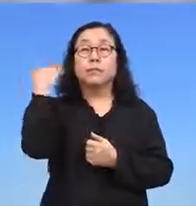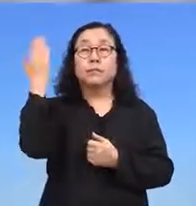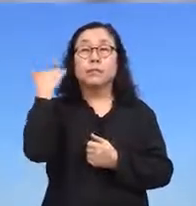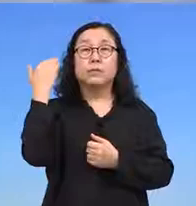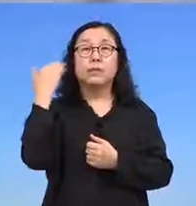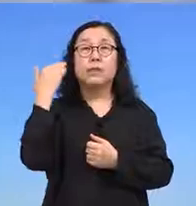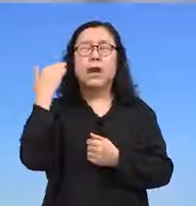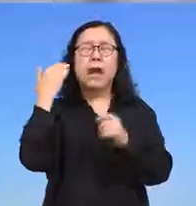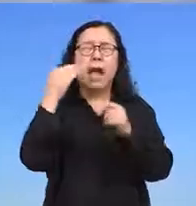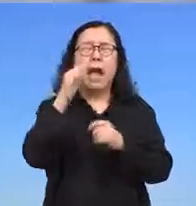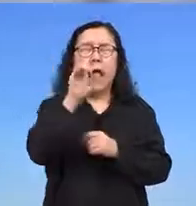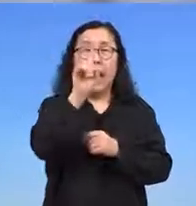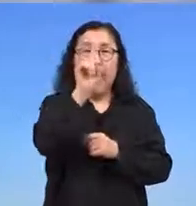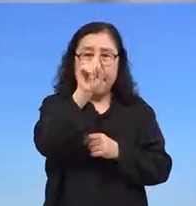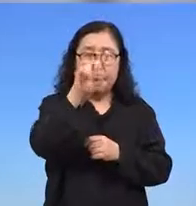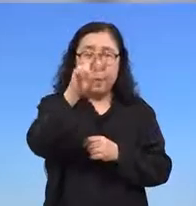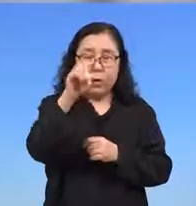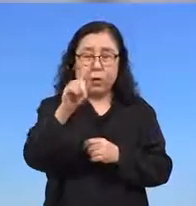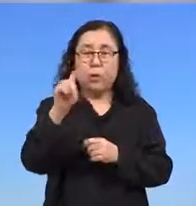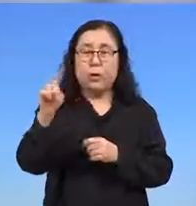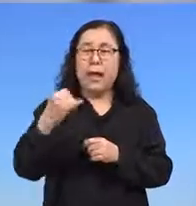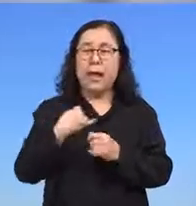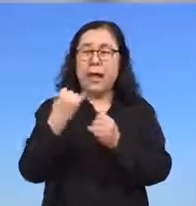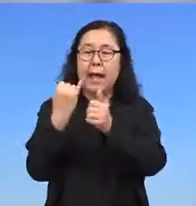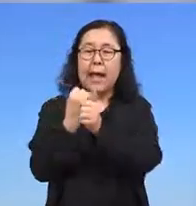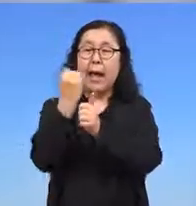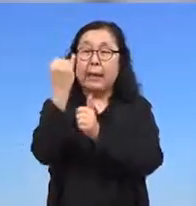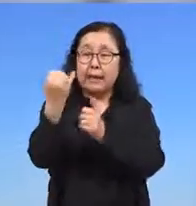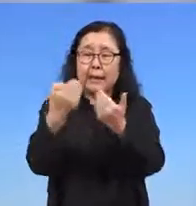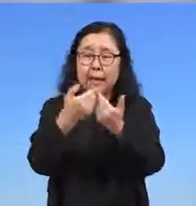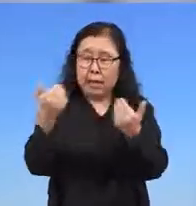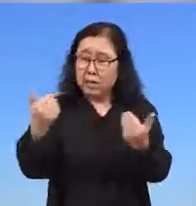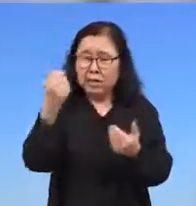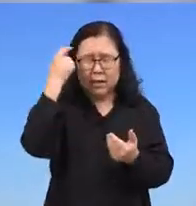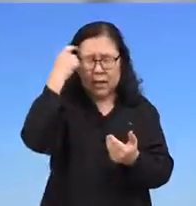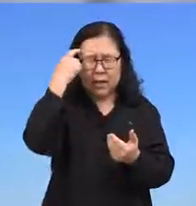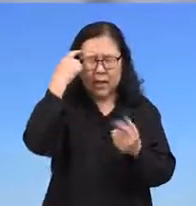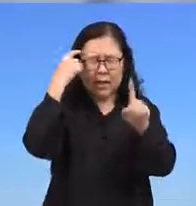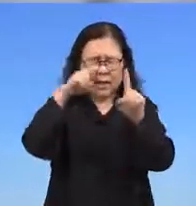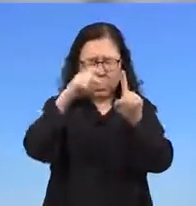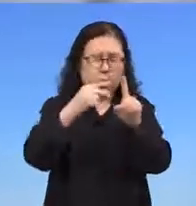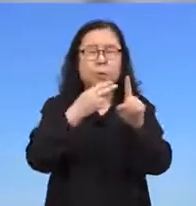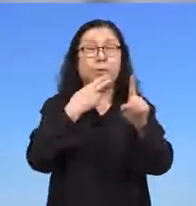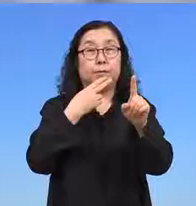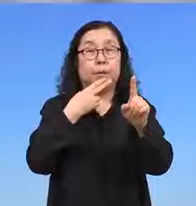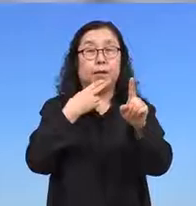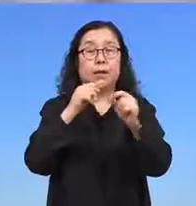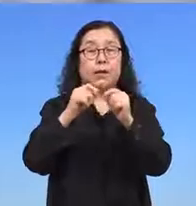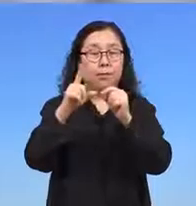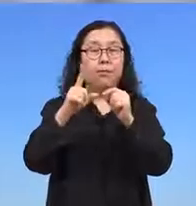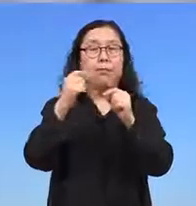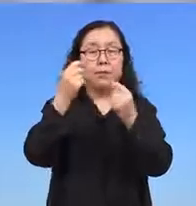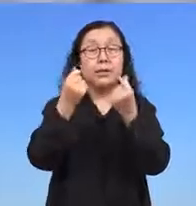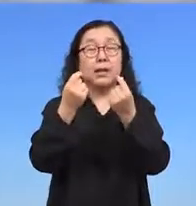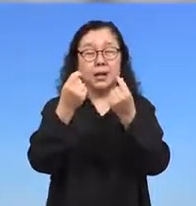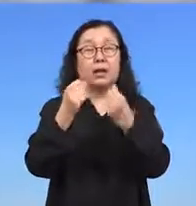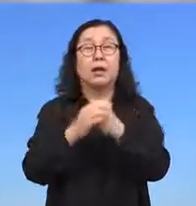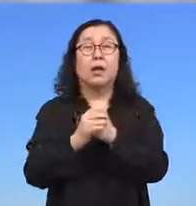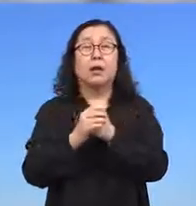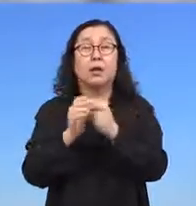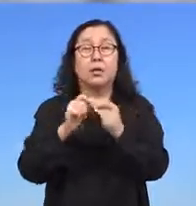그 이전에는 저는 단 한 번도 이 사람하고 헤어진다는 생각을 해본 적이 없습니다. 아마 대부분이 그러실